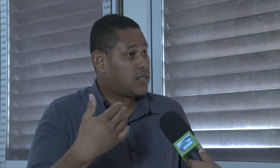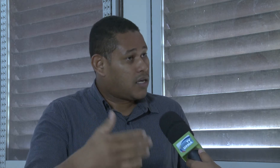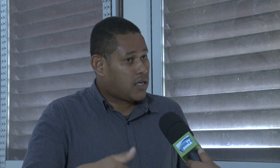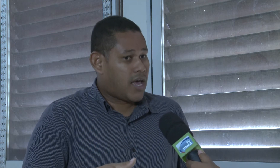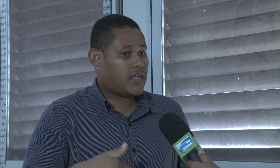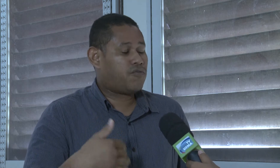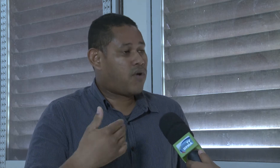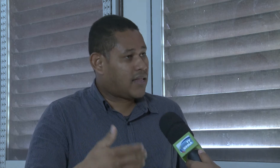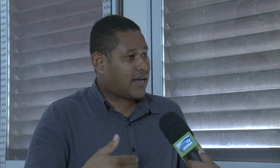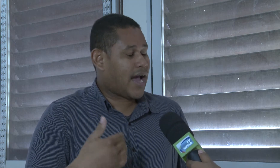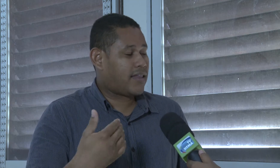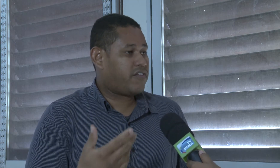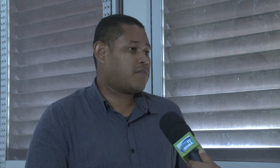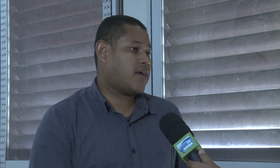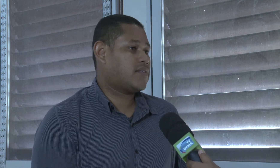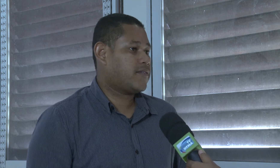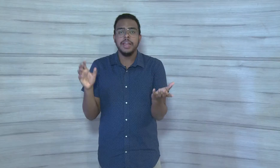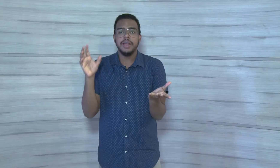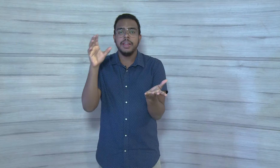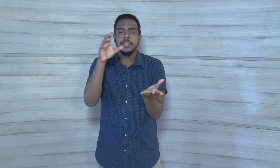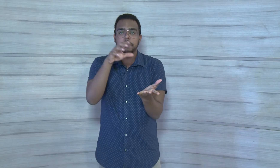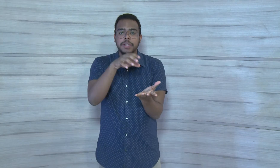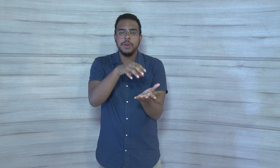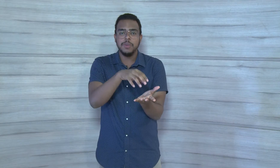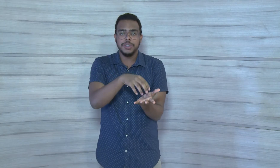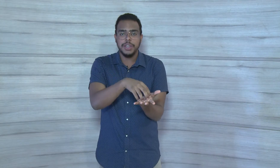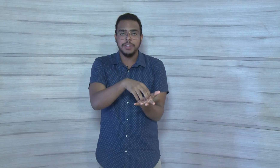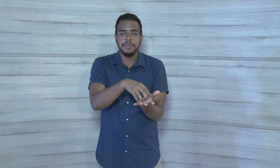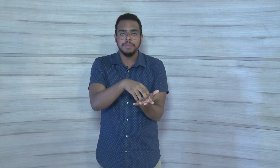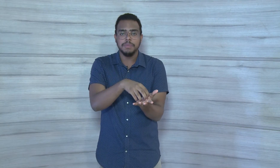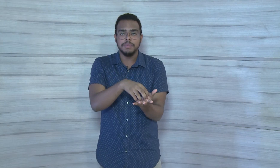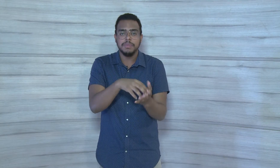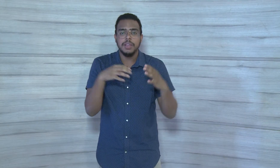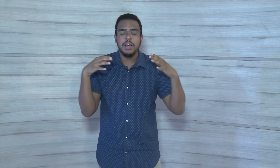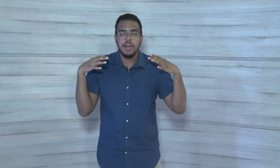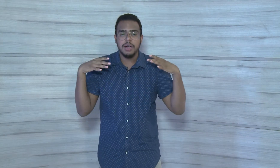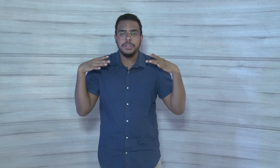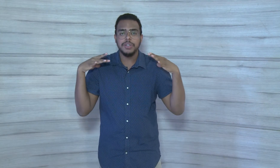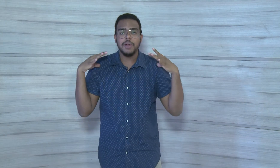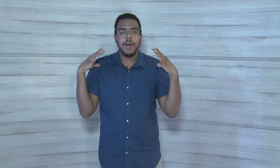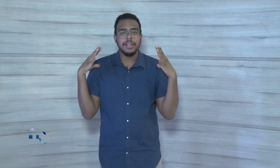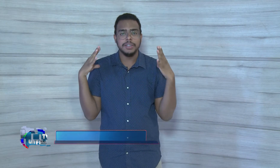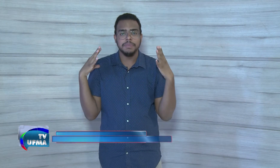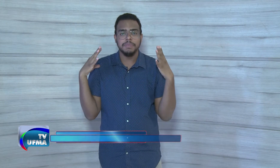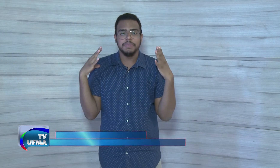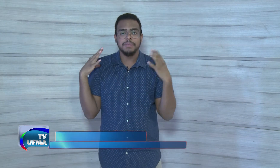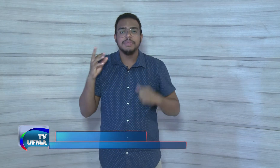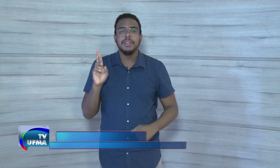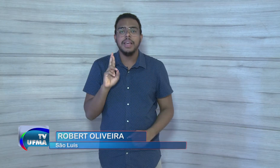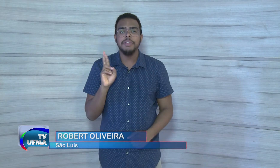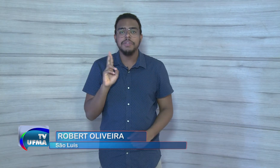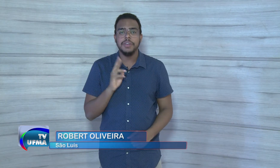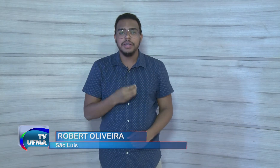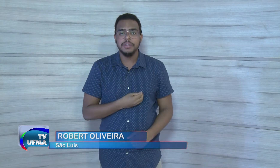divulgado a cada vez mais espigão costeiro anjo da guarda reviver